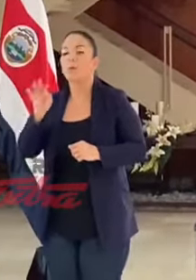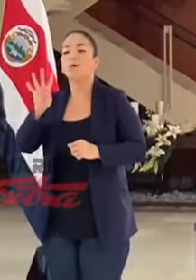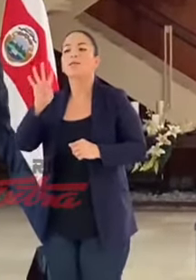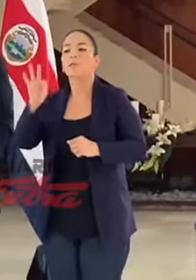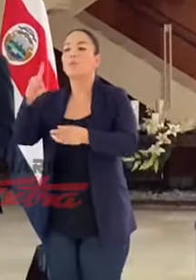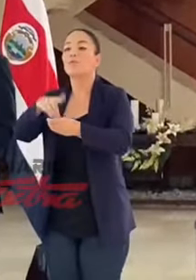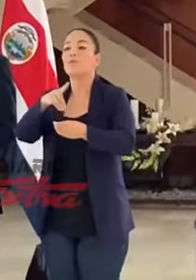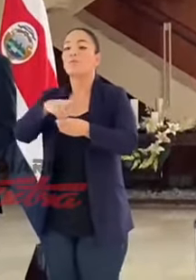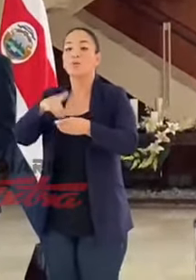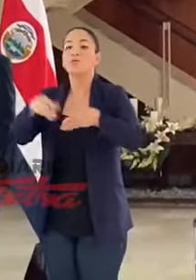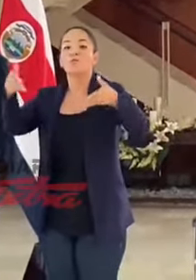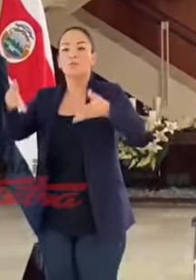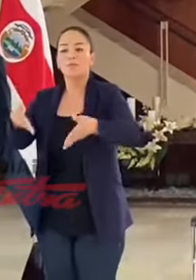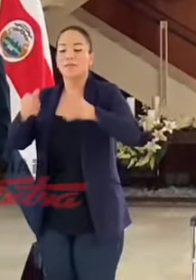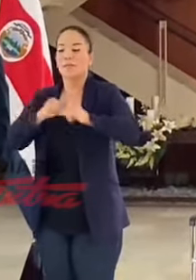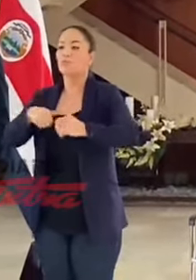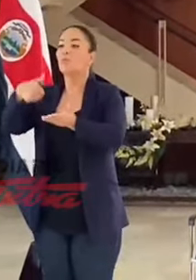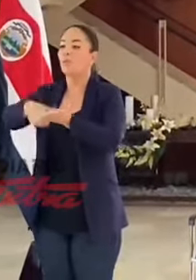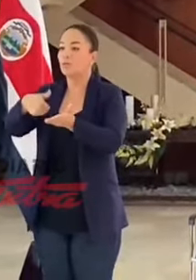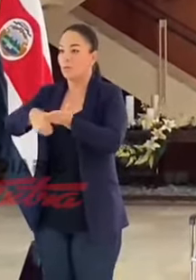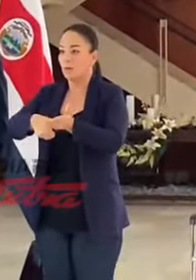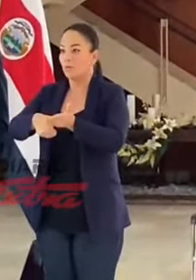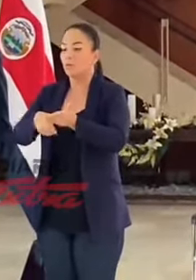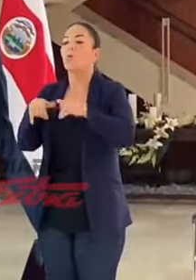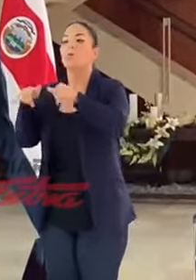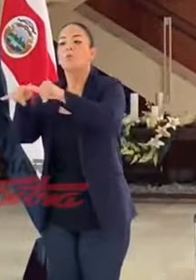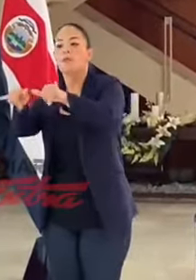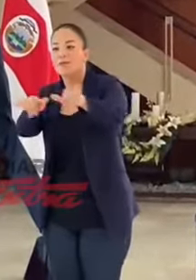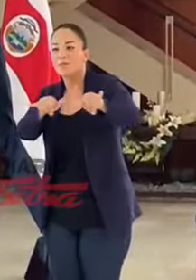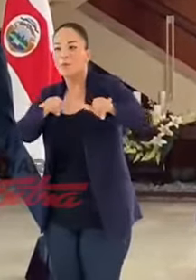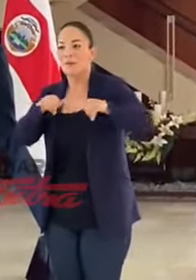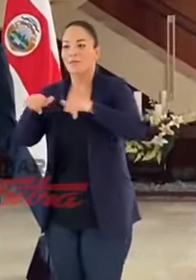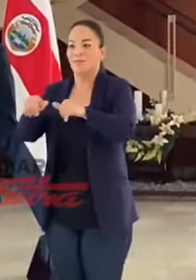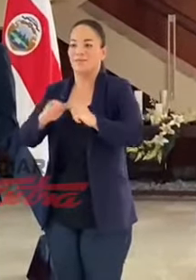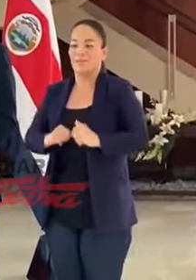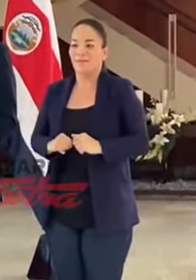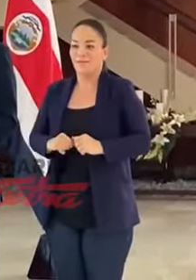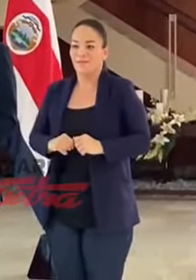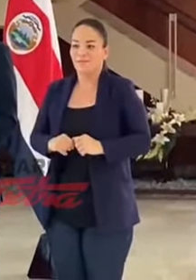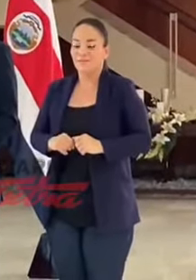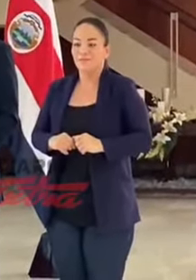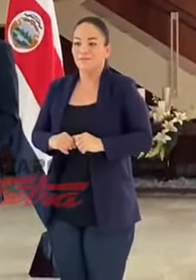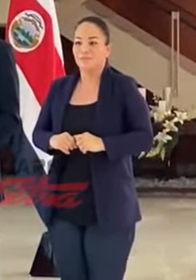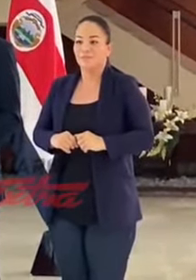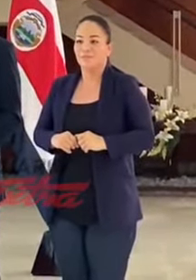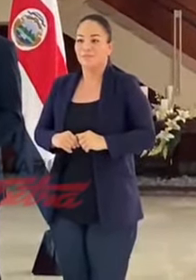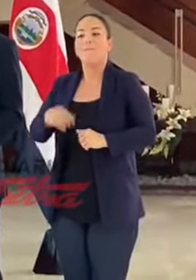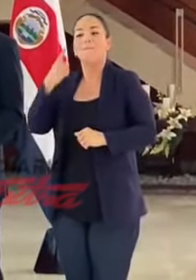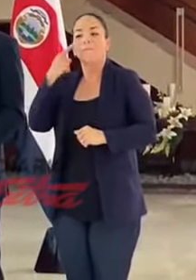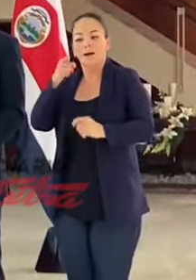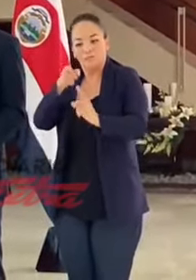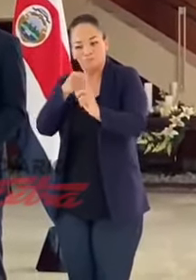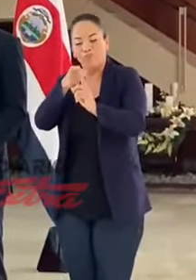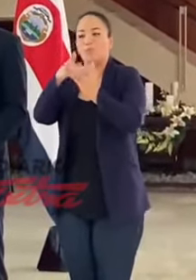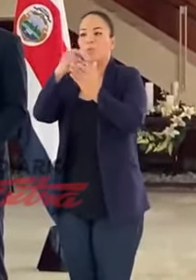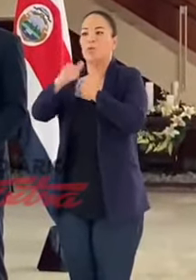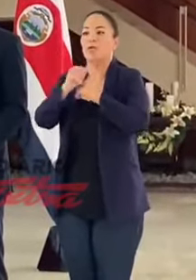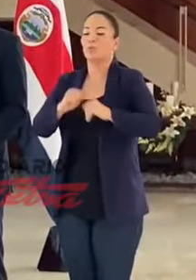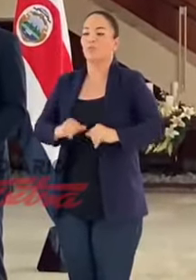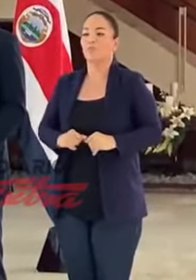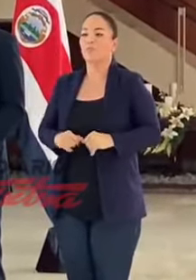49 diputados presentes votaron unánimemente por un proyecto. En un